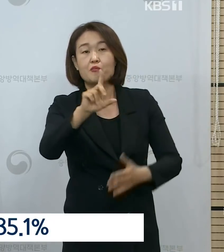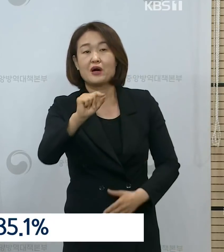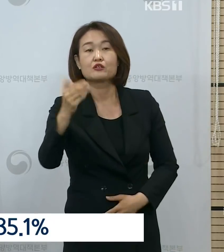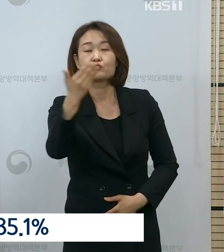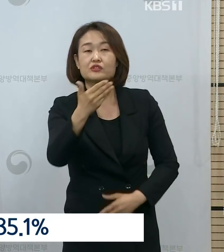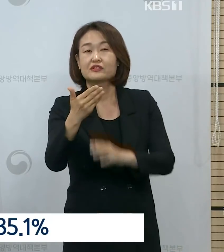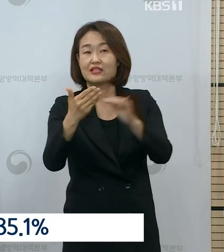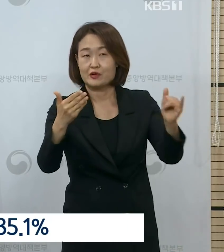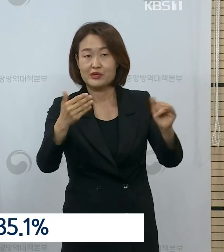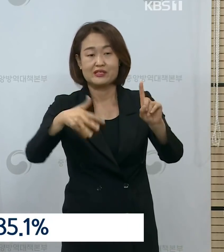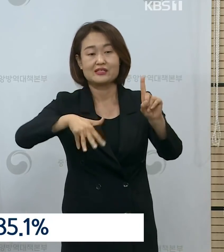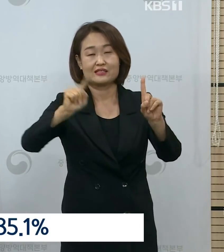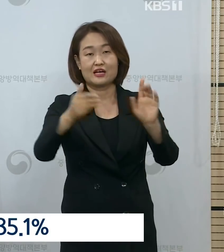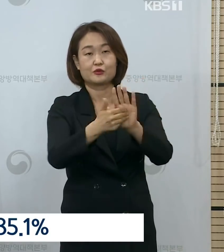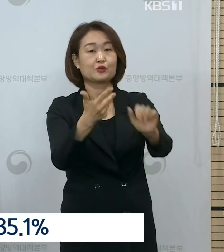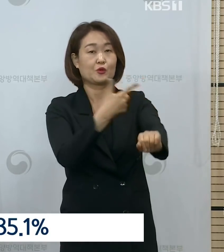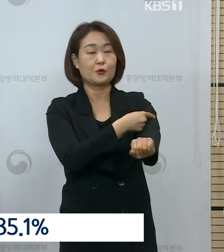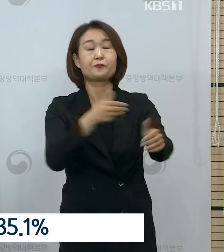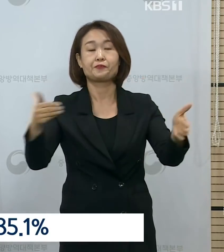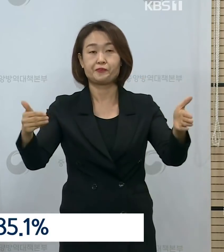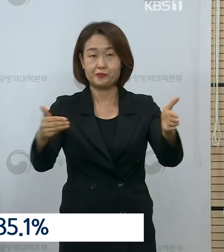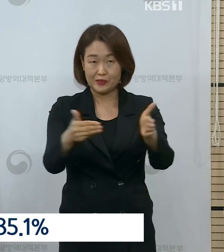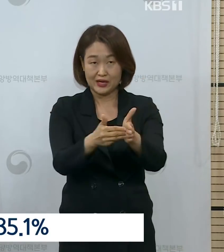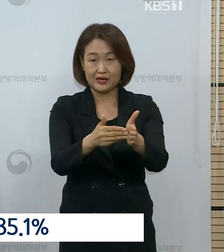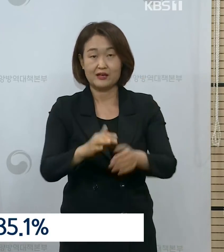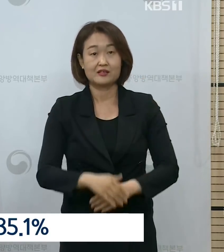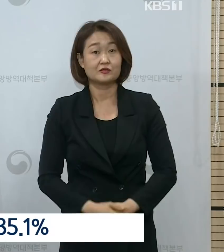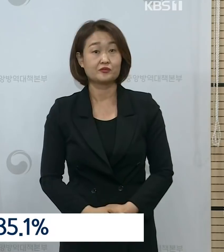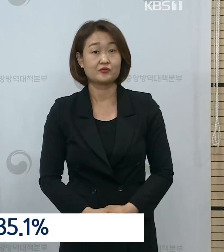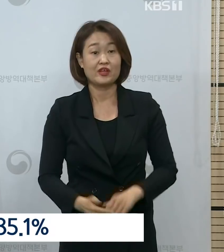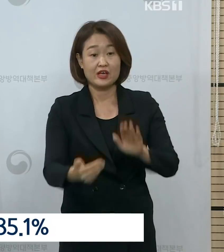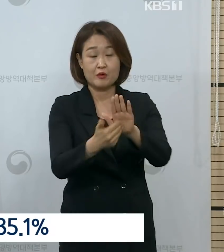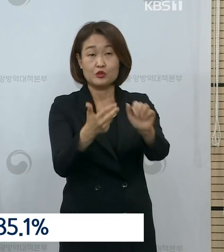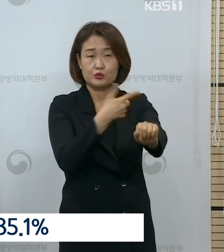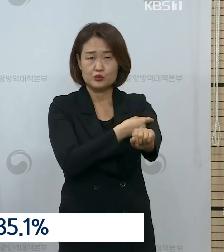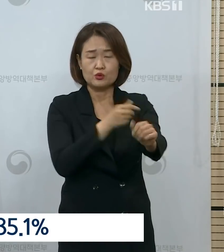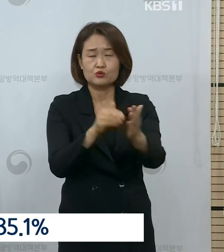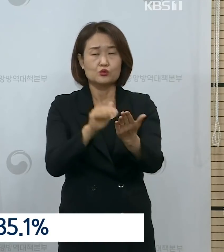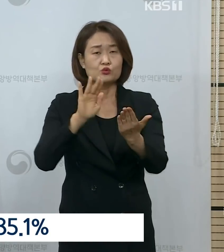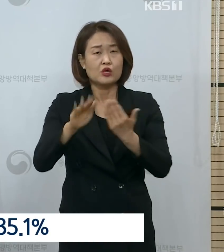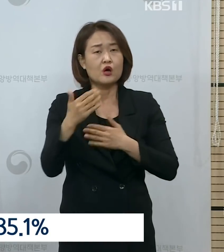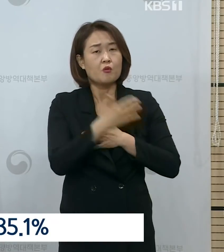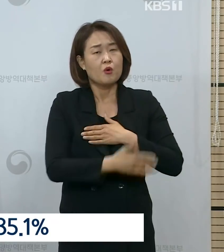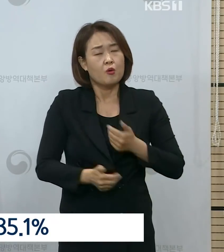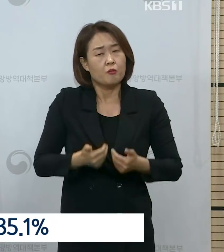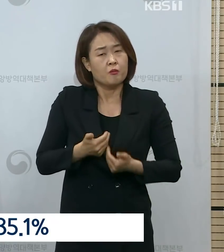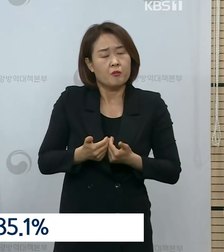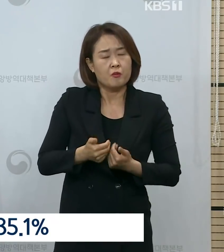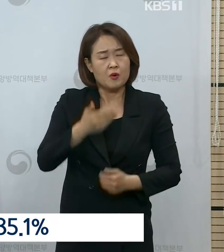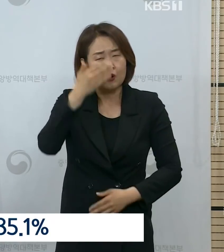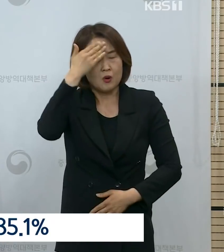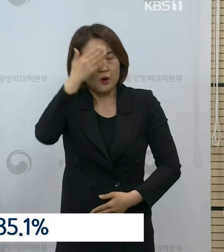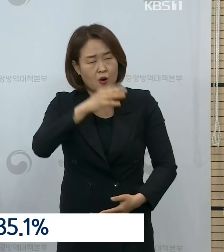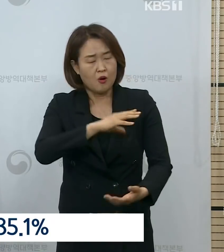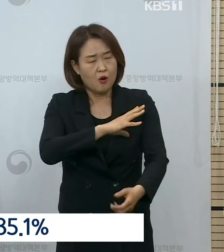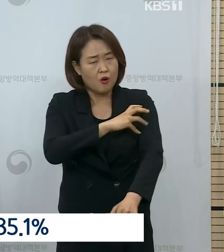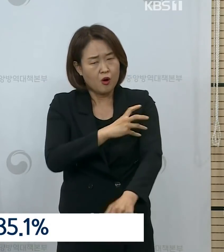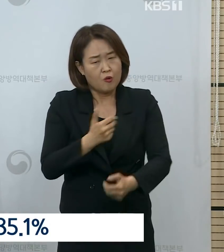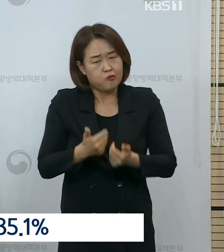명이 1차 접종을 받았습니다. 다음은 예방접종 후 이상반응 신고 현황을